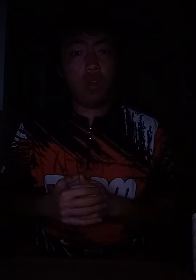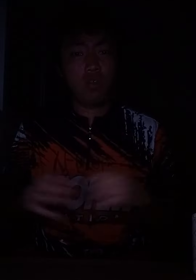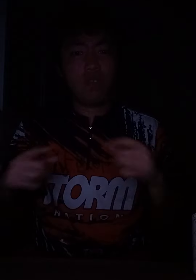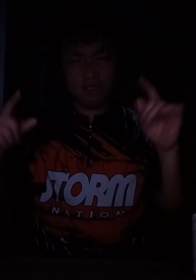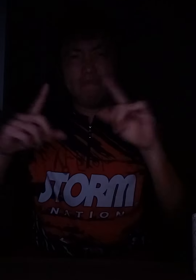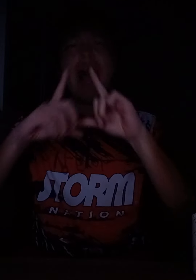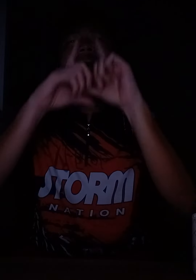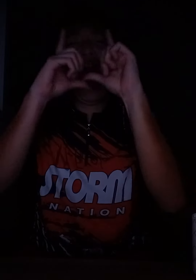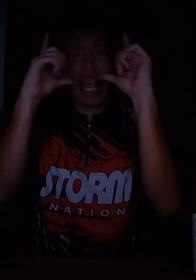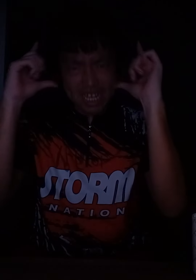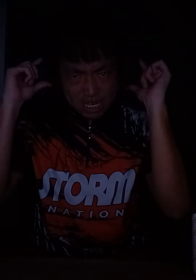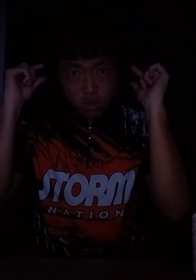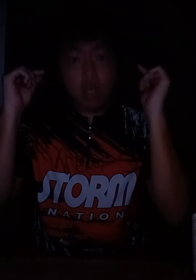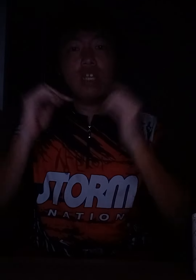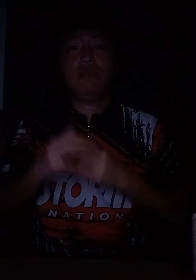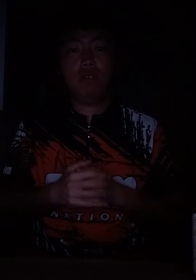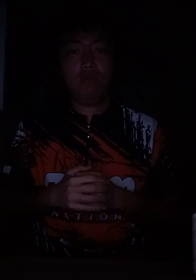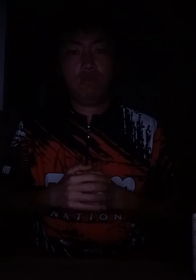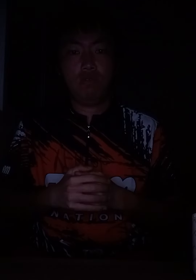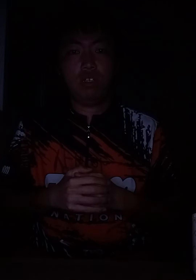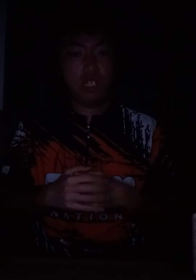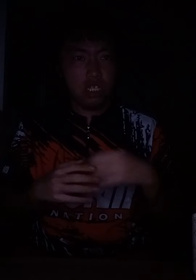승무원은 마스크 착용을 권하지만